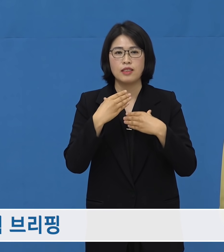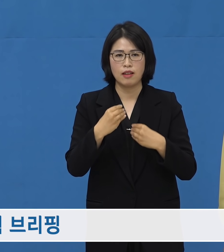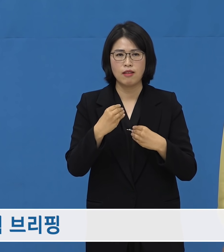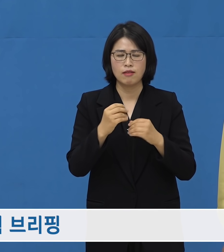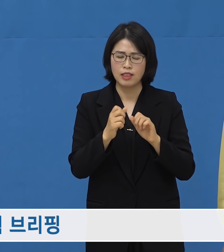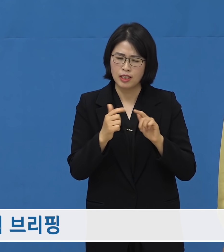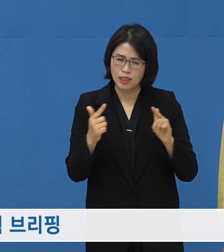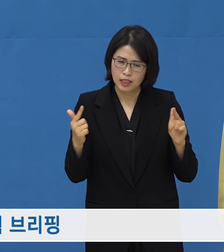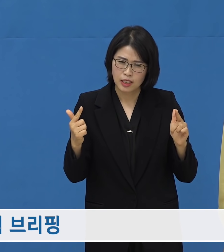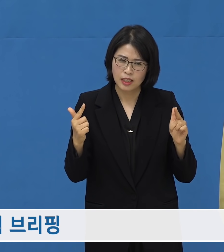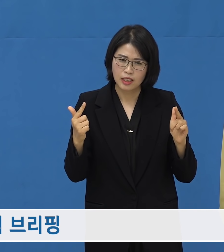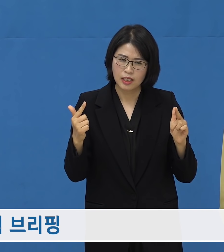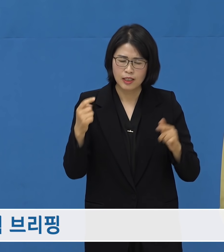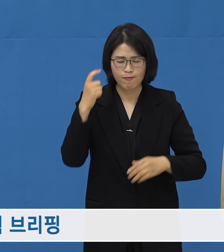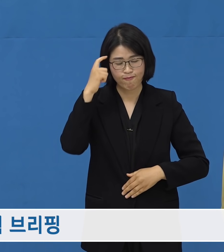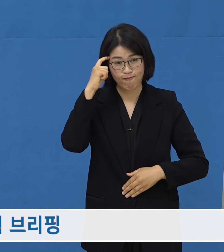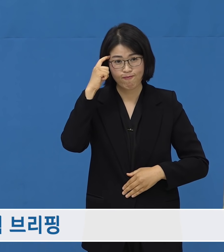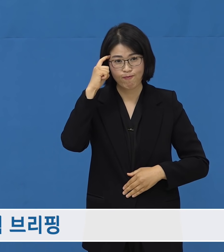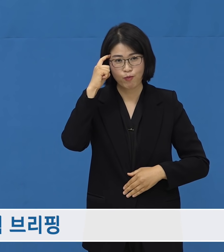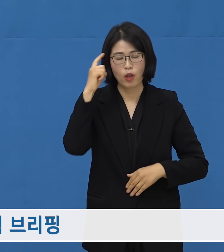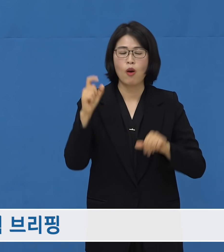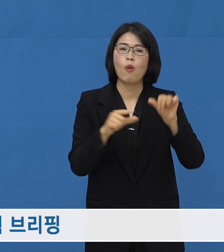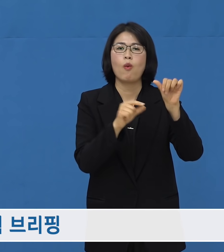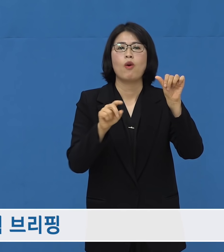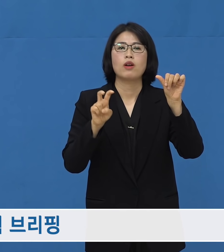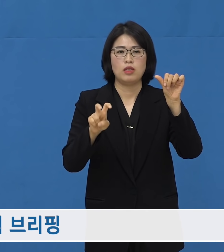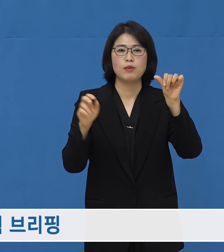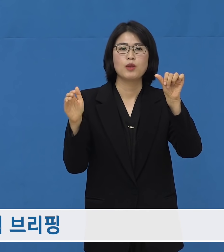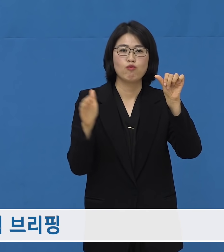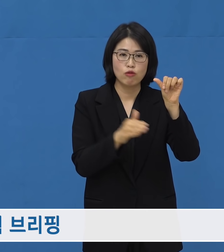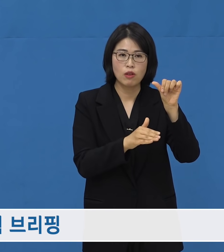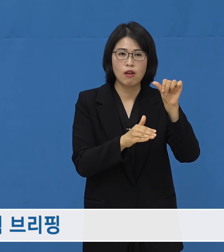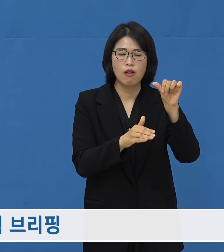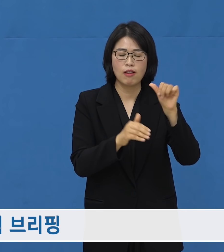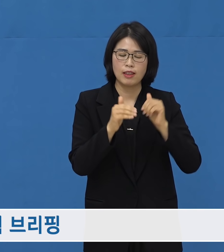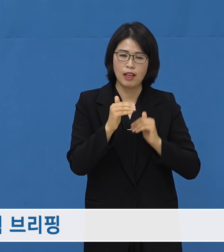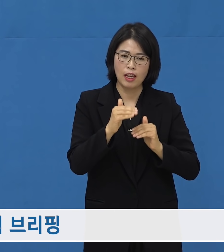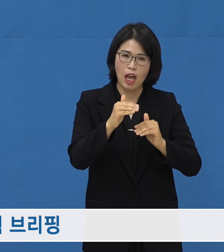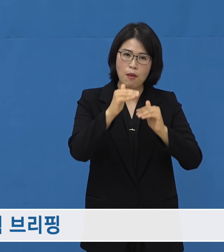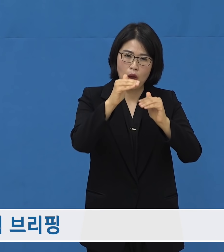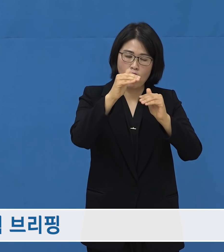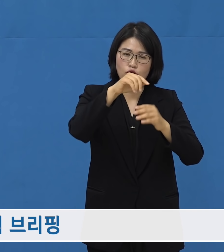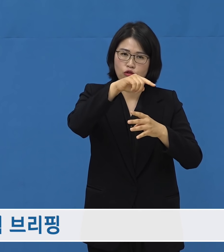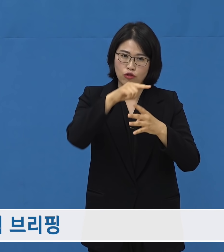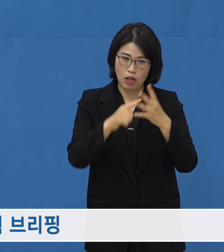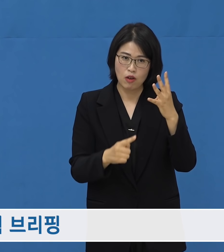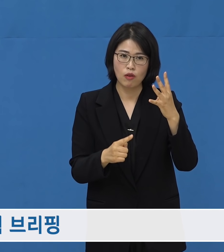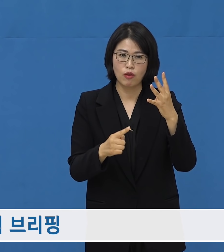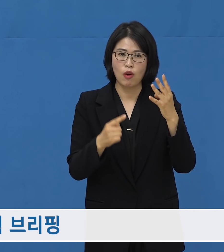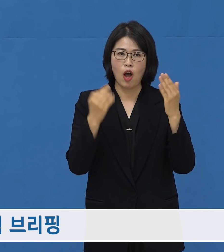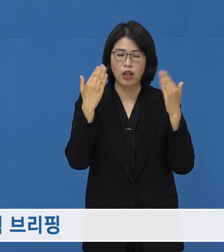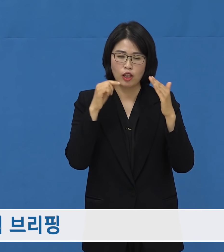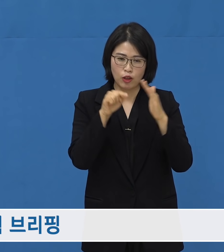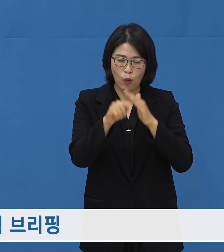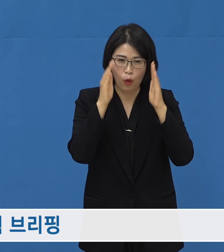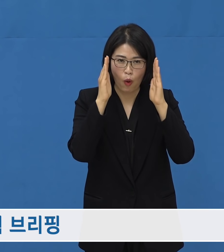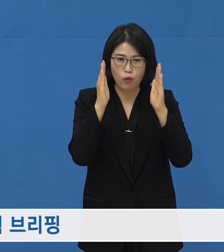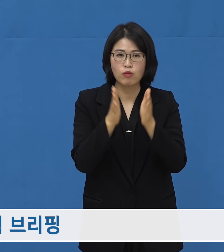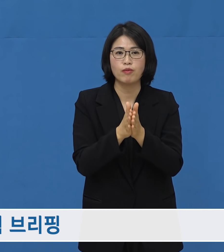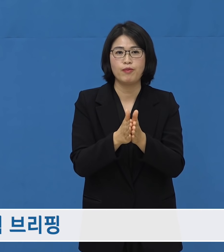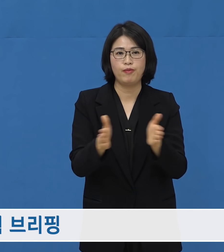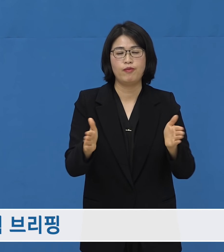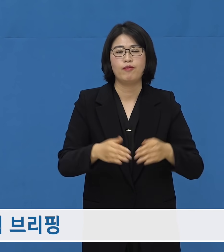학생 안전 등을 종합적으로 고려해 5월 20일부터 단계별 순차적 등교 수업을